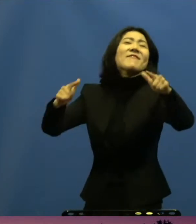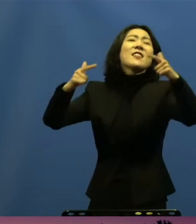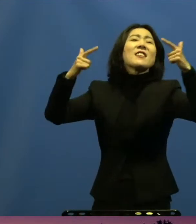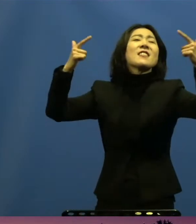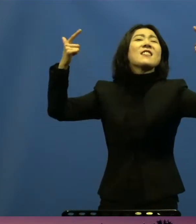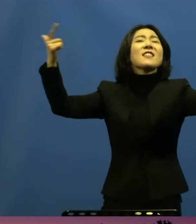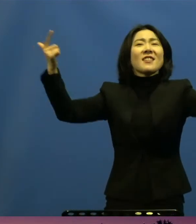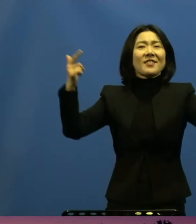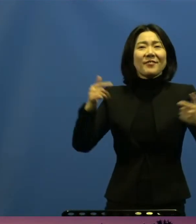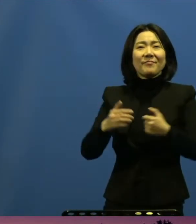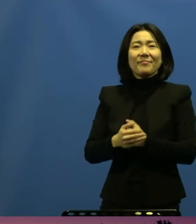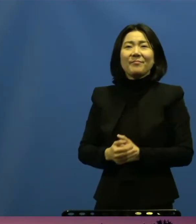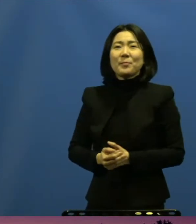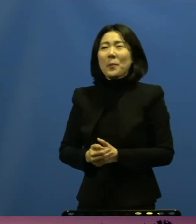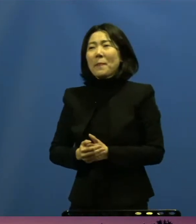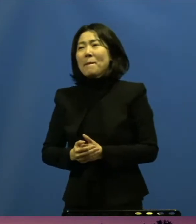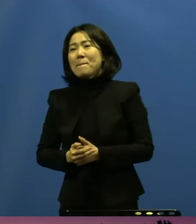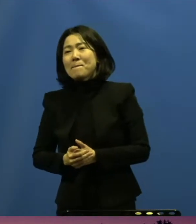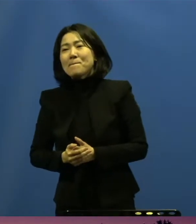않겠네.